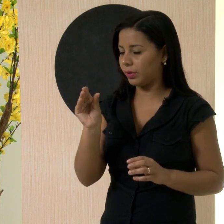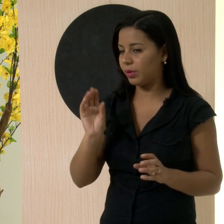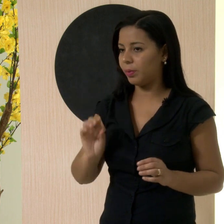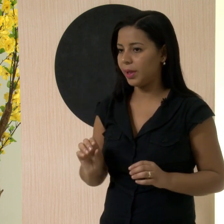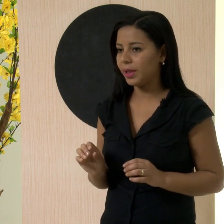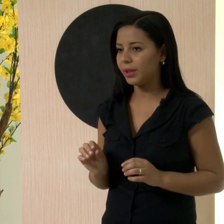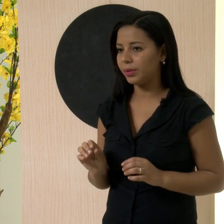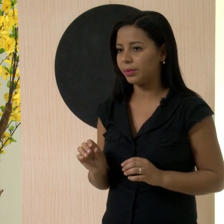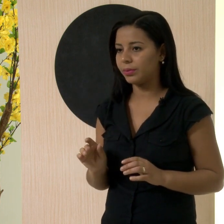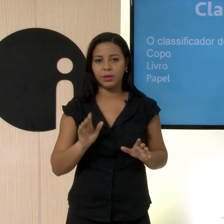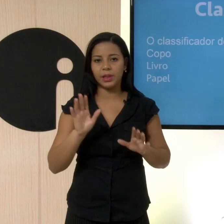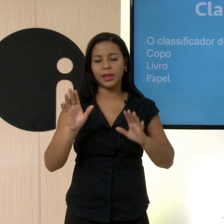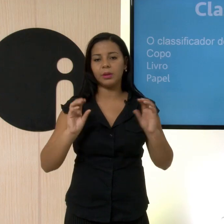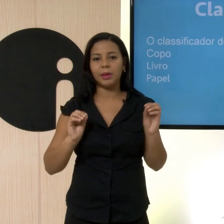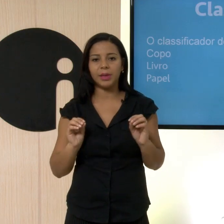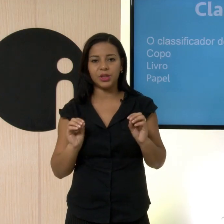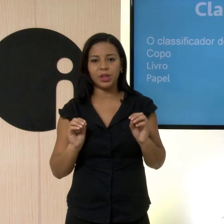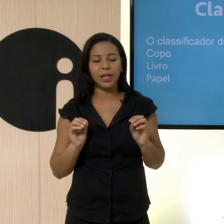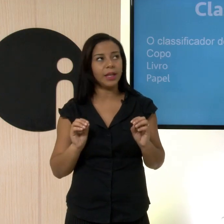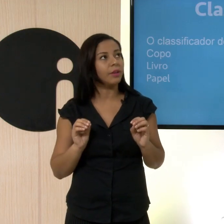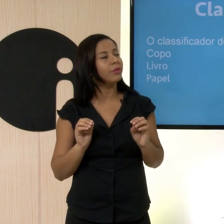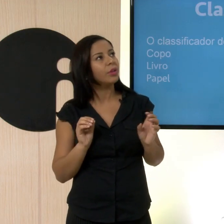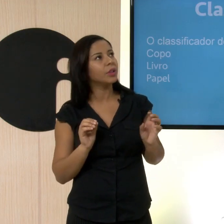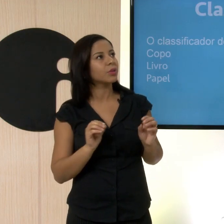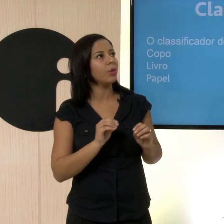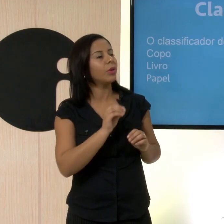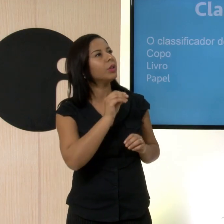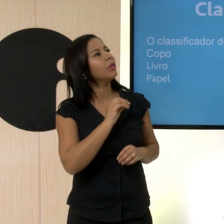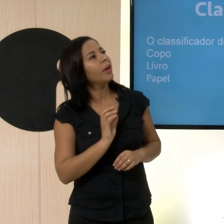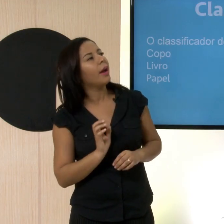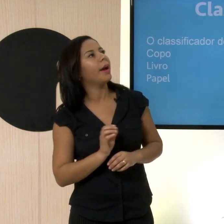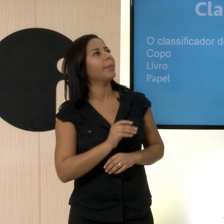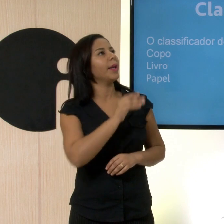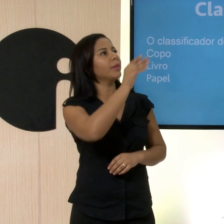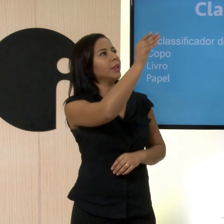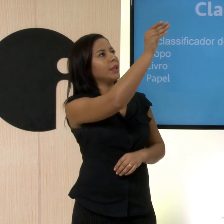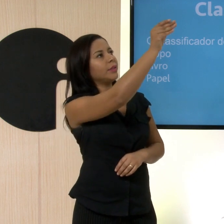que eu tô pegando. Então, ele tá numa prateleira, eu vou, escolho, pego o livro,